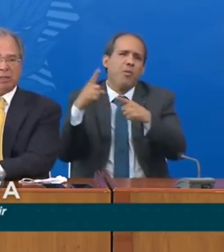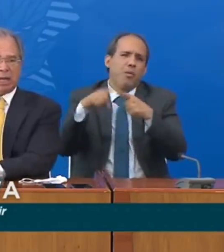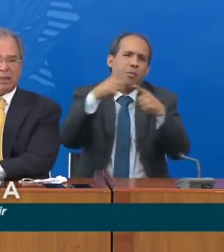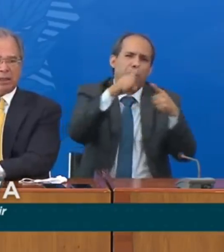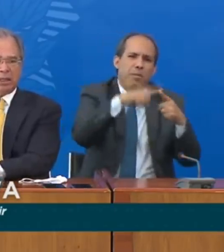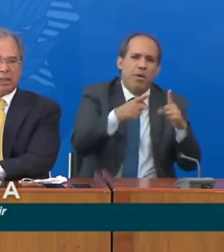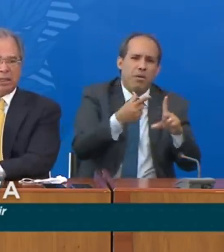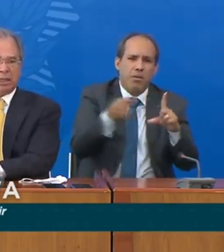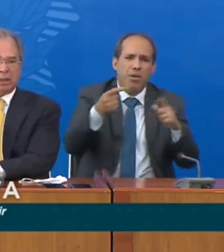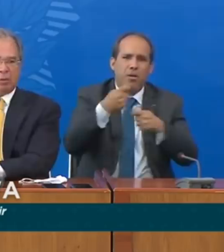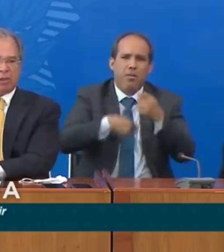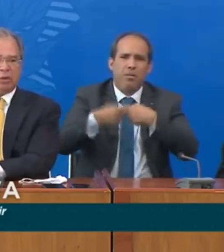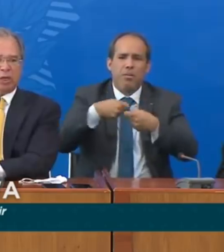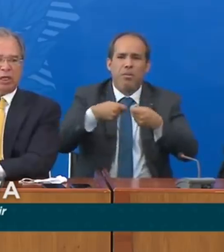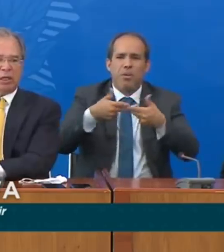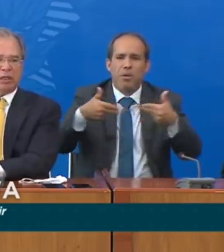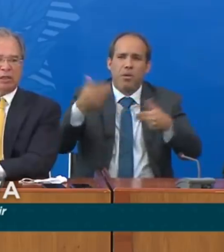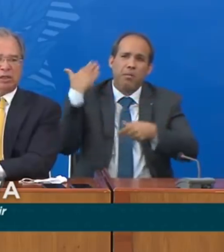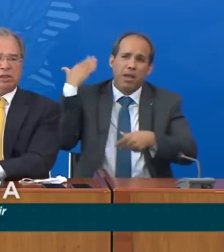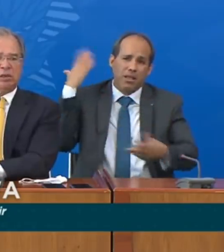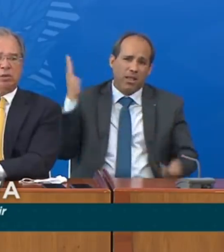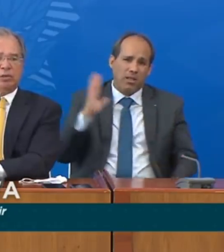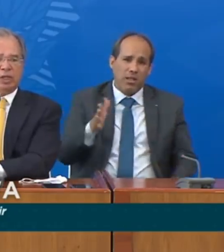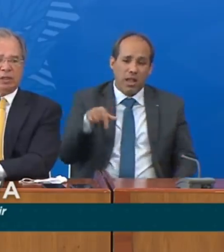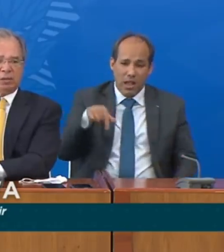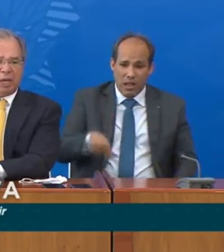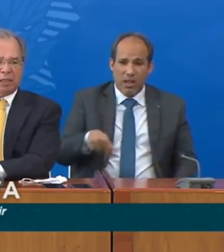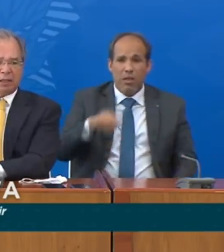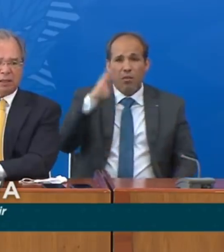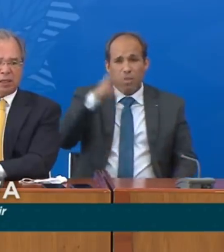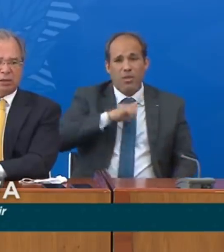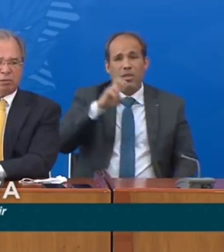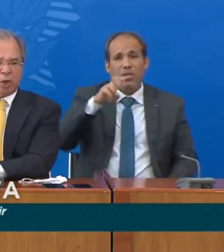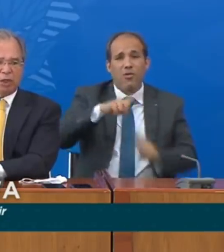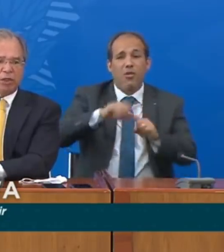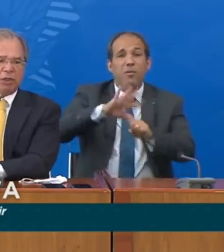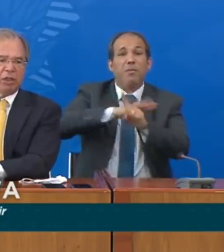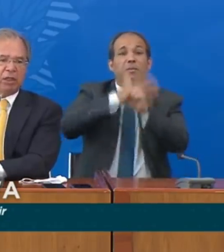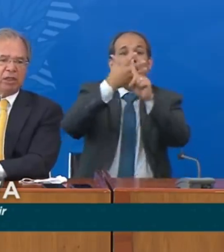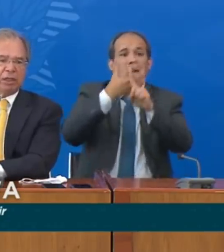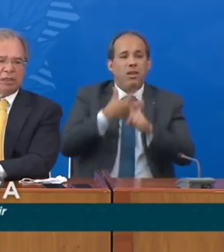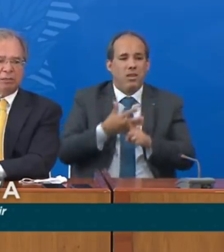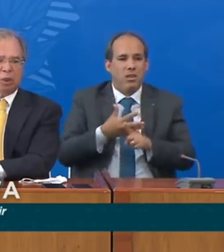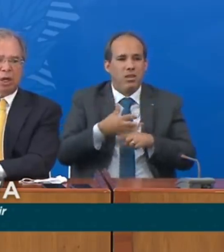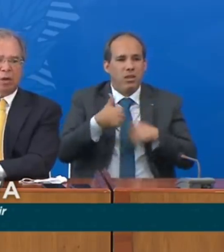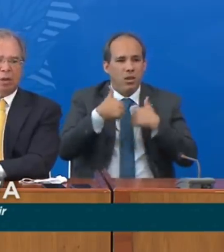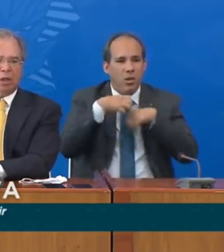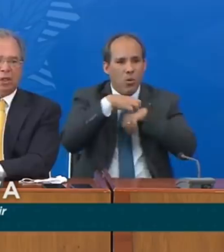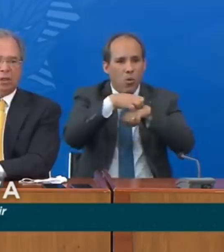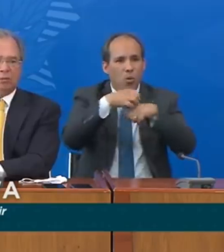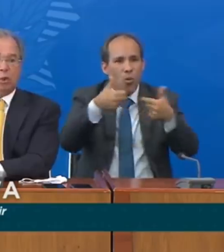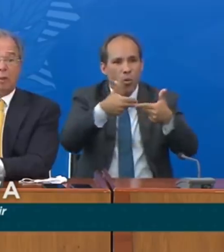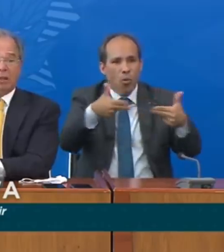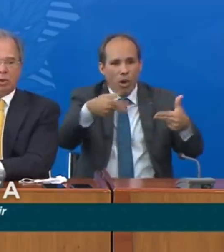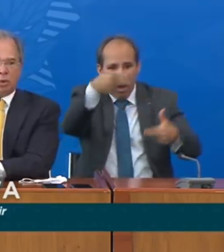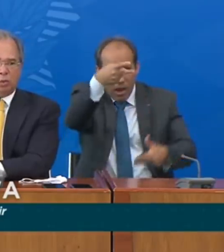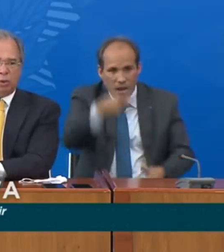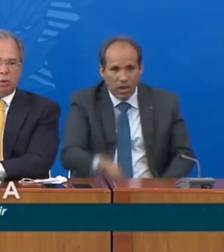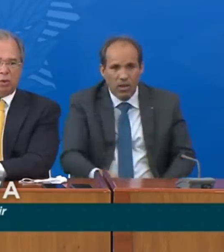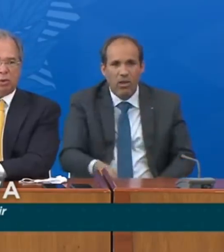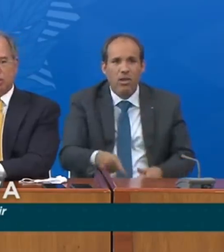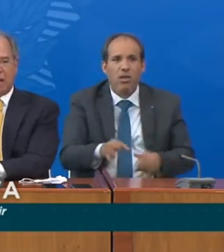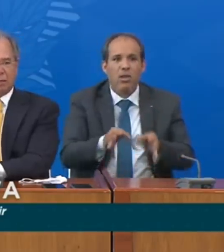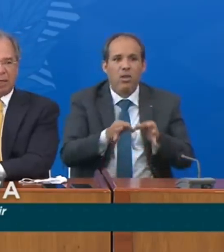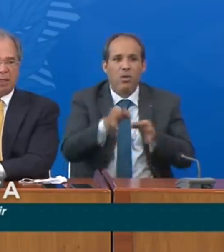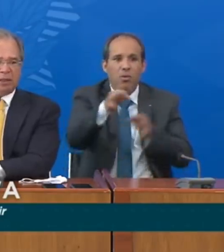políticas passadas. O Brasil tem 5 vezes mais transporte nesse modal por metro